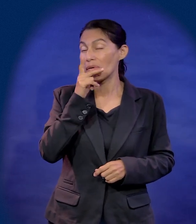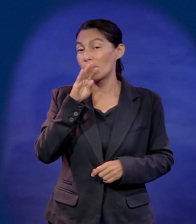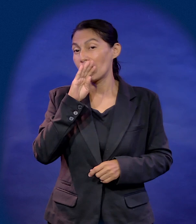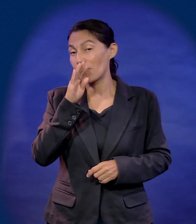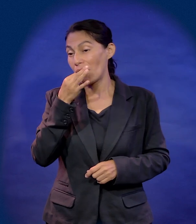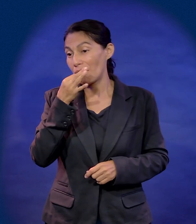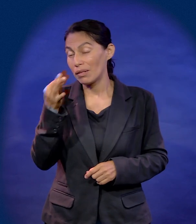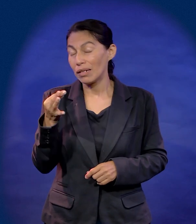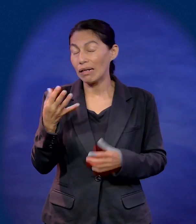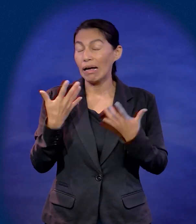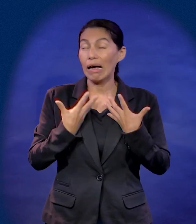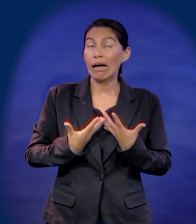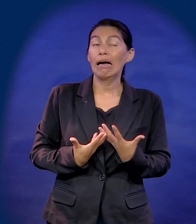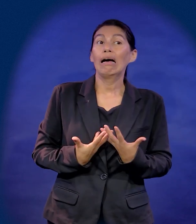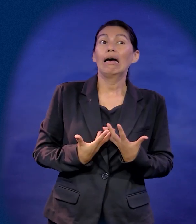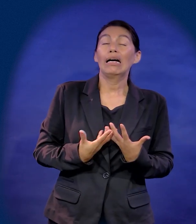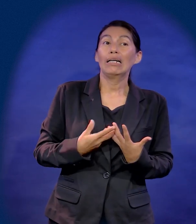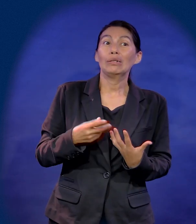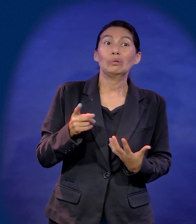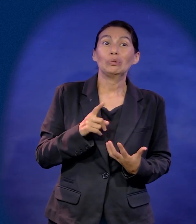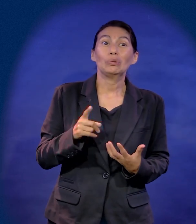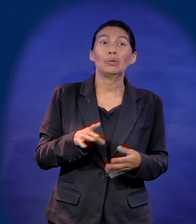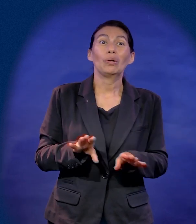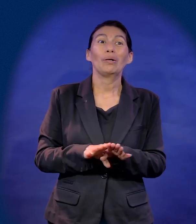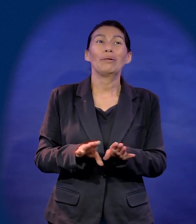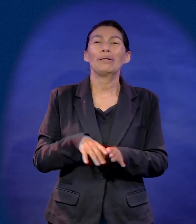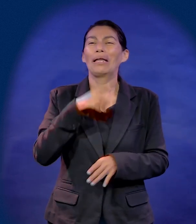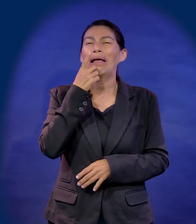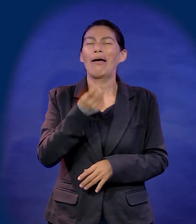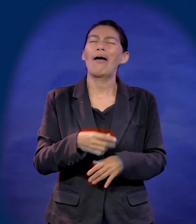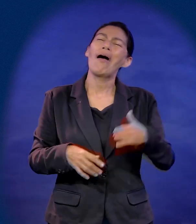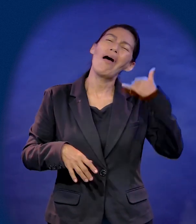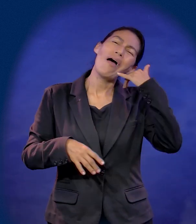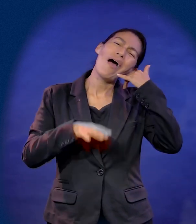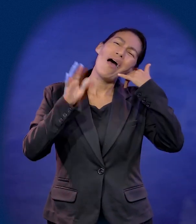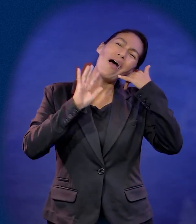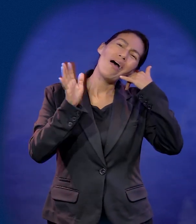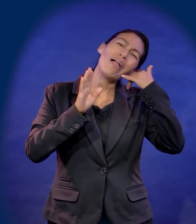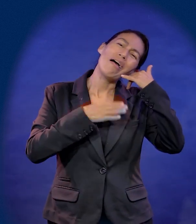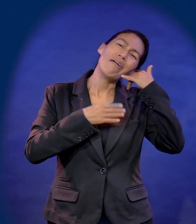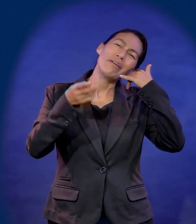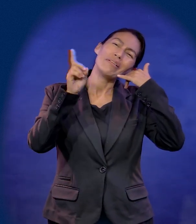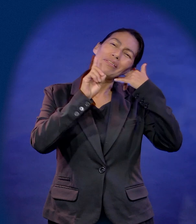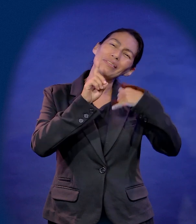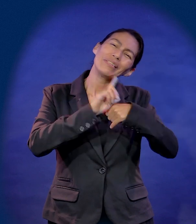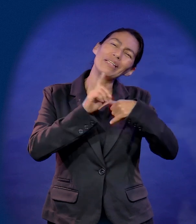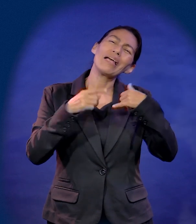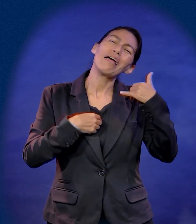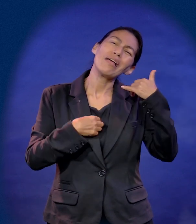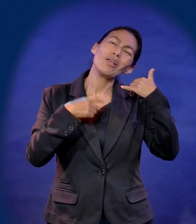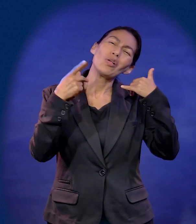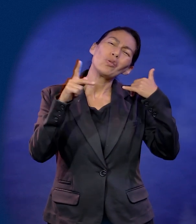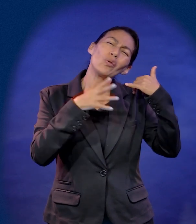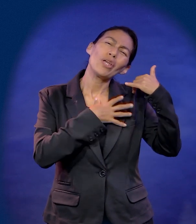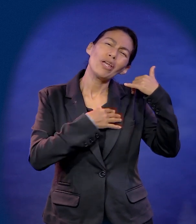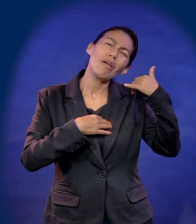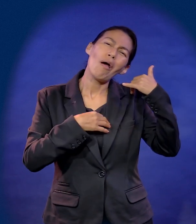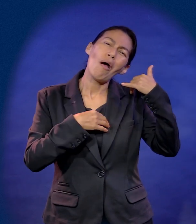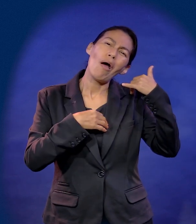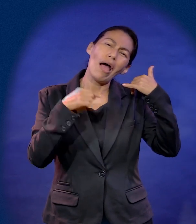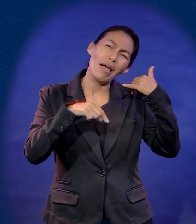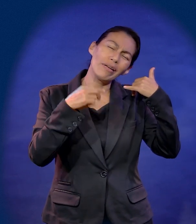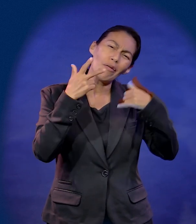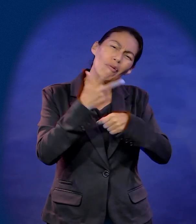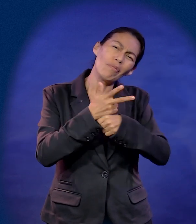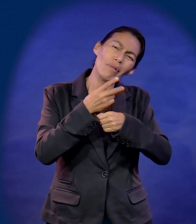a los padres. ¡Ah! Yo decía, no. Avisar a los padres, ¿se imagina cómo le voy a decir? Hola, buenos días, le aviso que su hijo se me